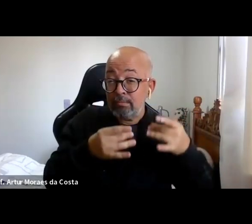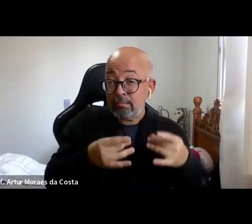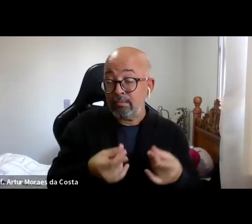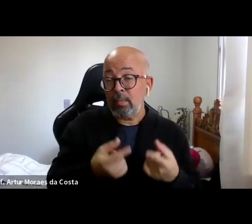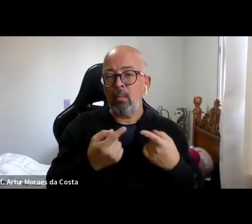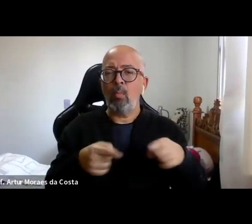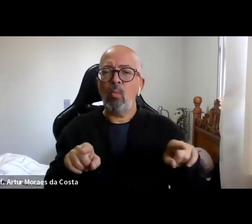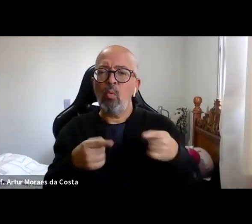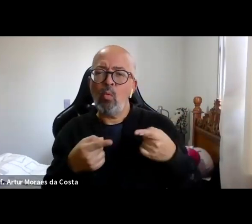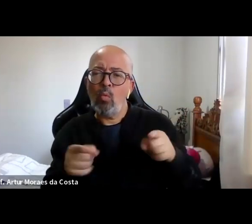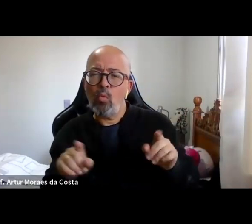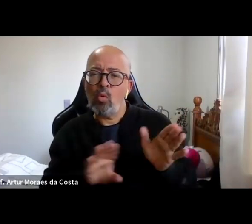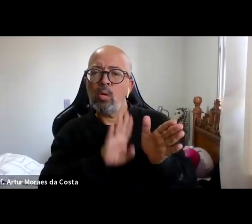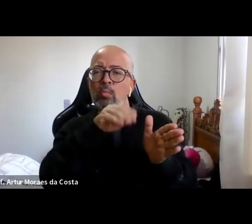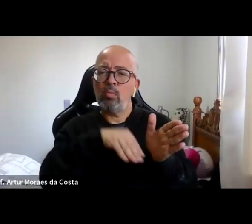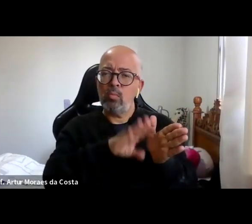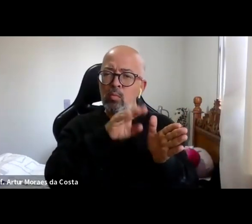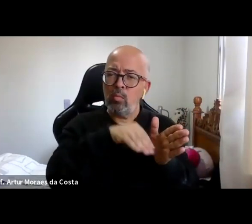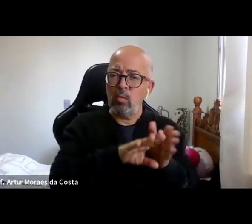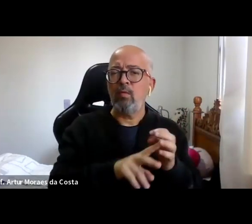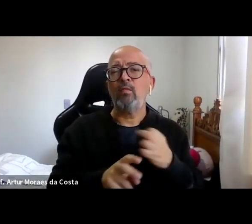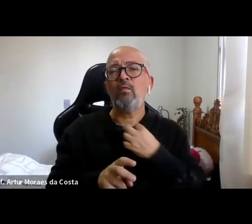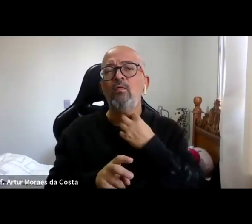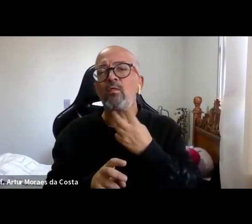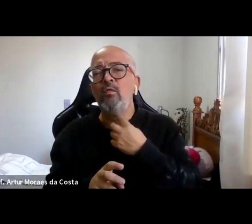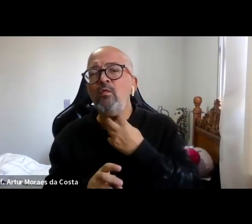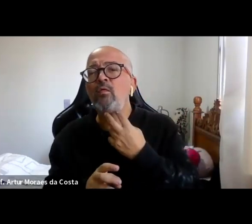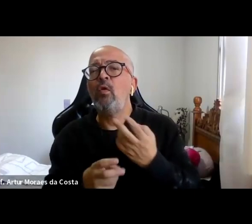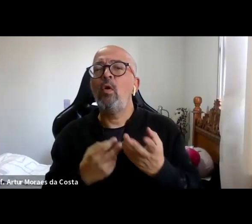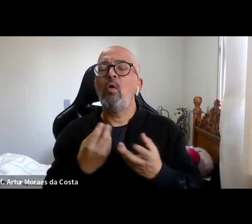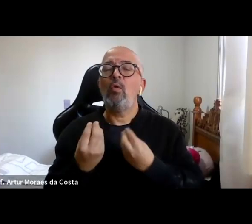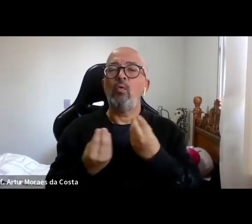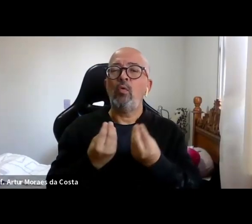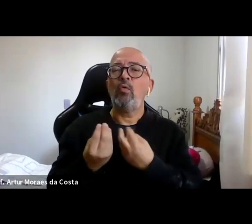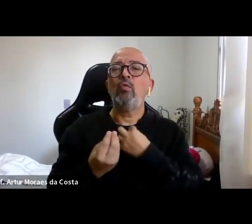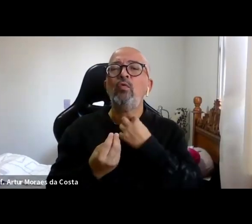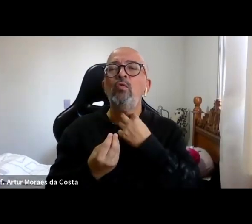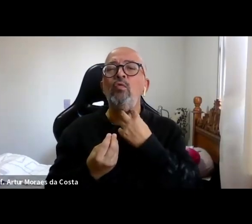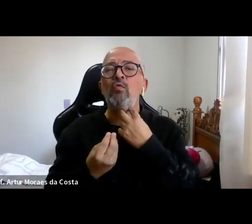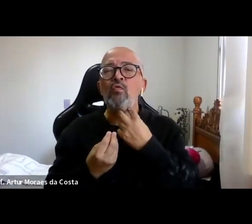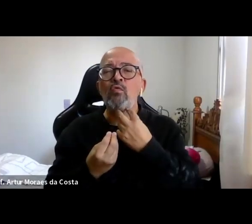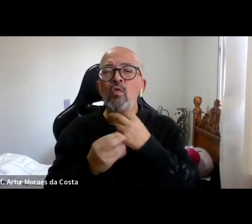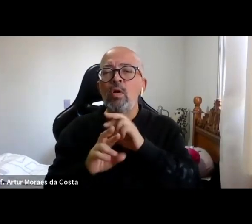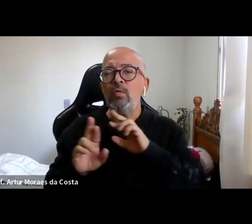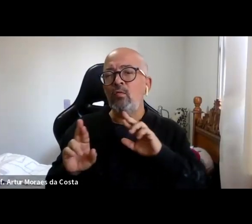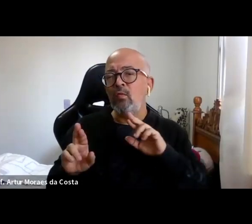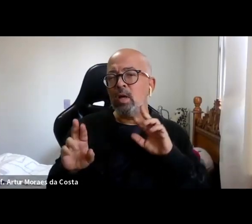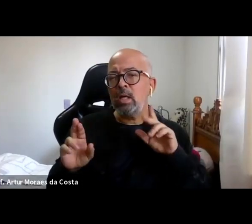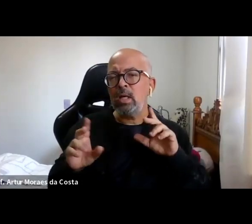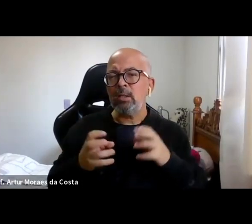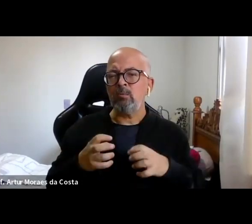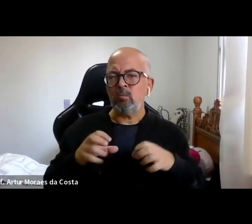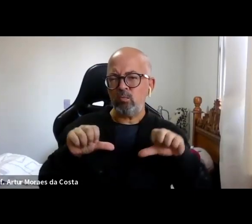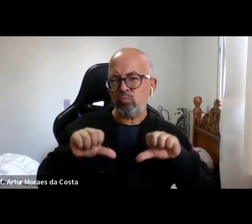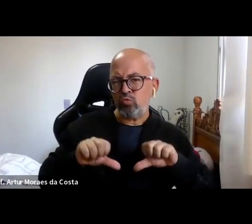con una persona que habla de voz muy grave Sí eso es algo que en el sonido es llamativo llama la